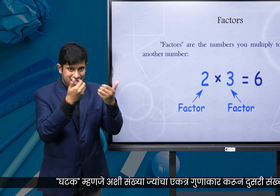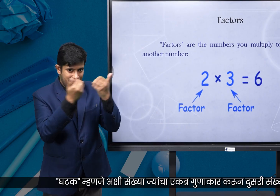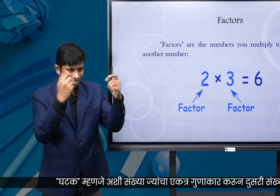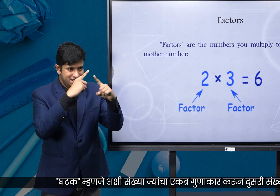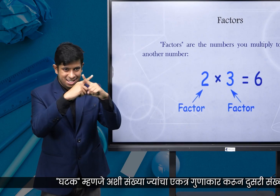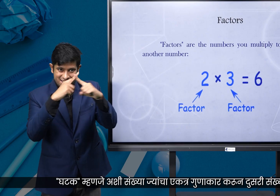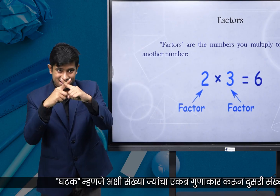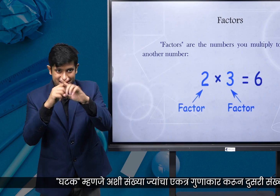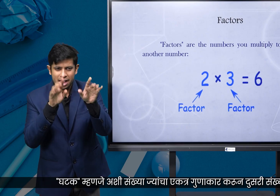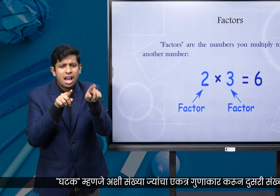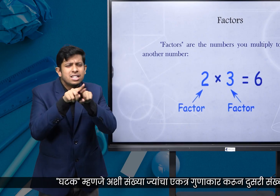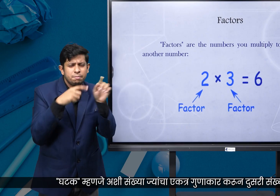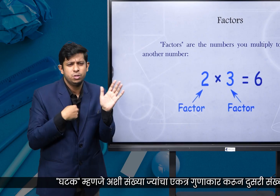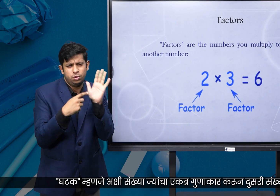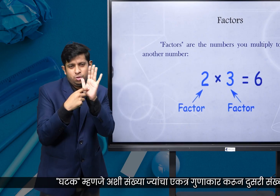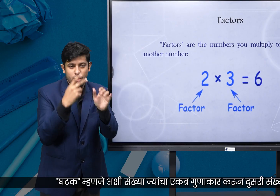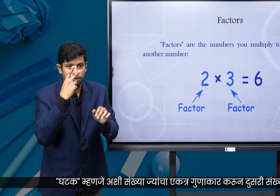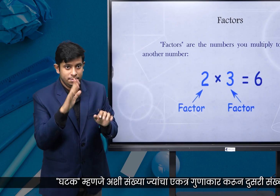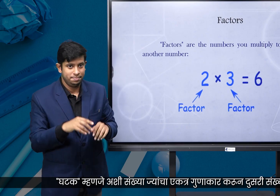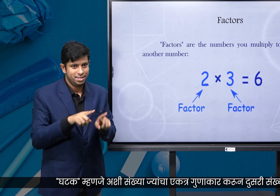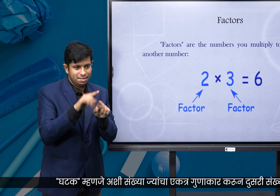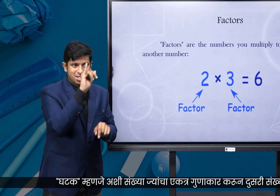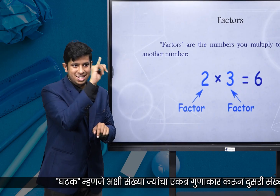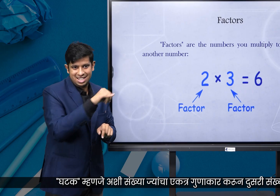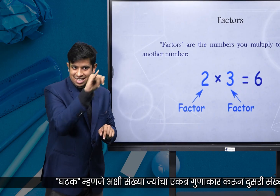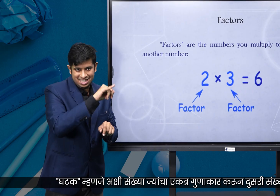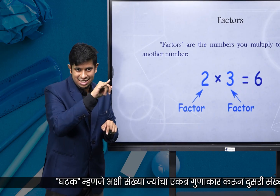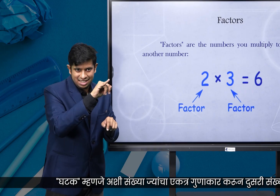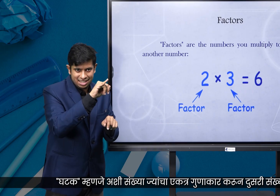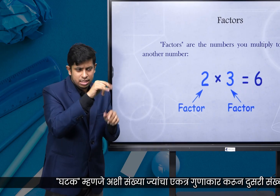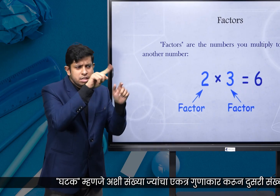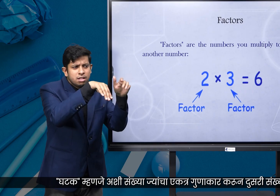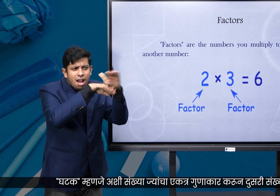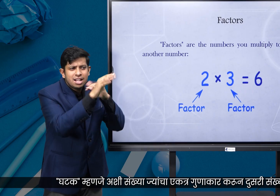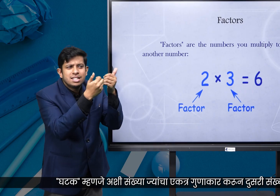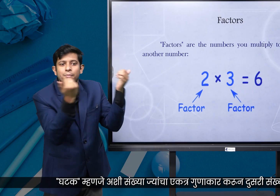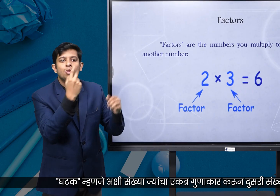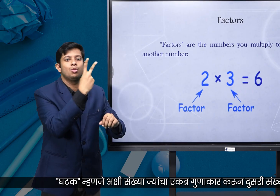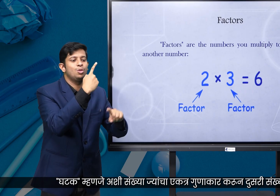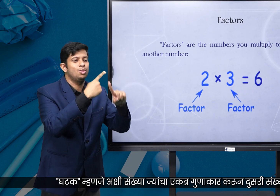घटक म्हणजे अशी संख्या ज्यांचा एकत्र गुणाकार करून दुसरी संख्या बनते.